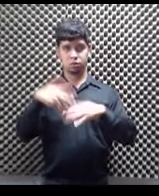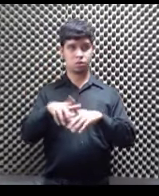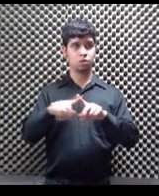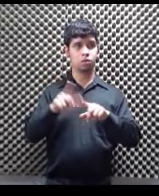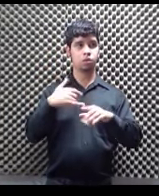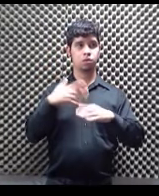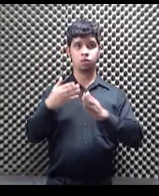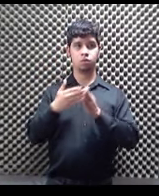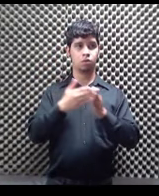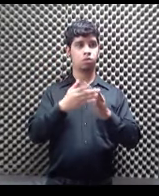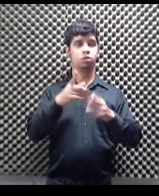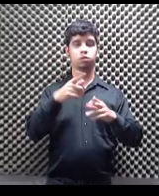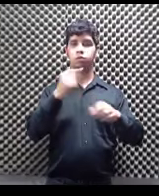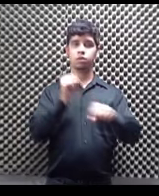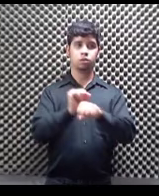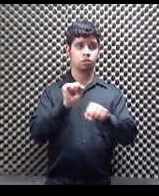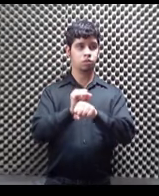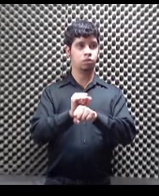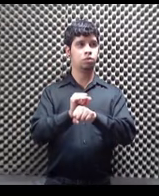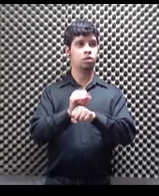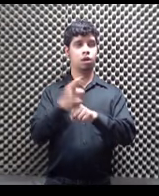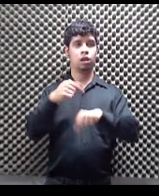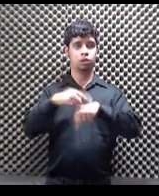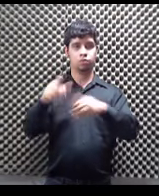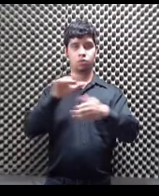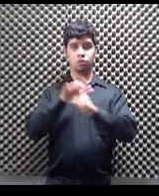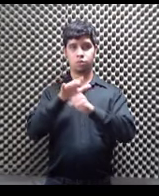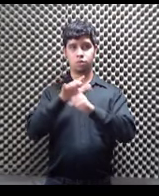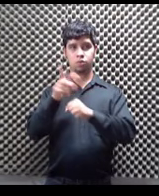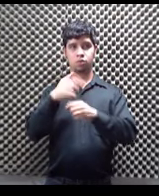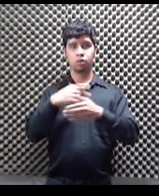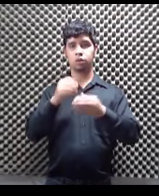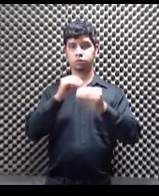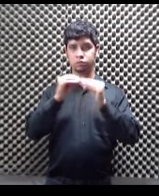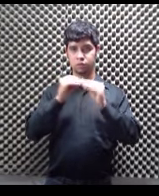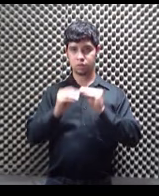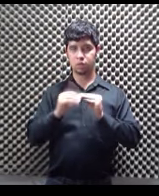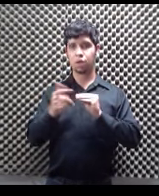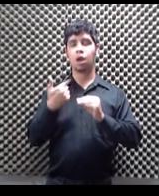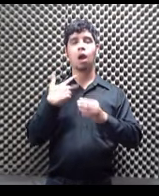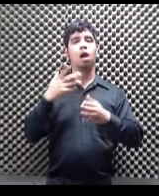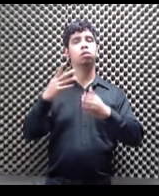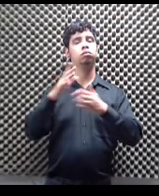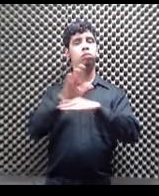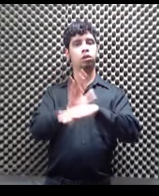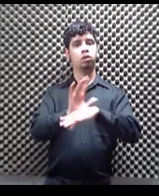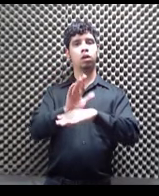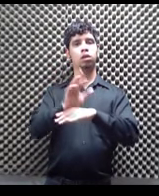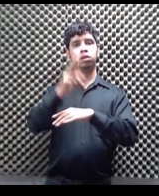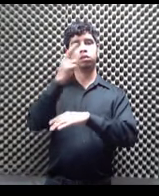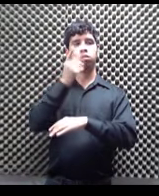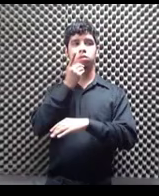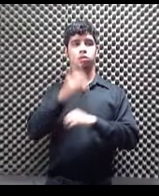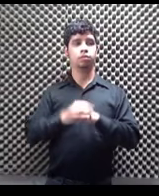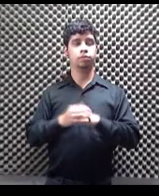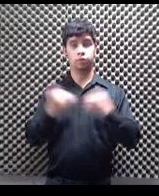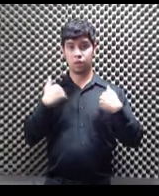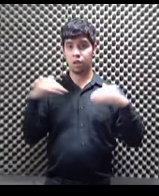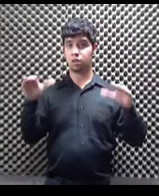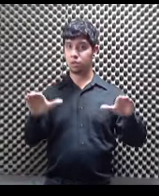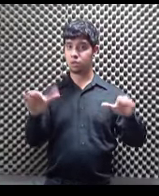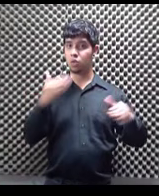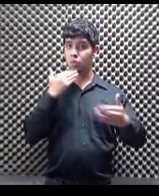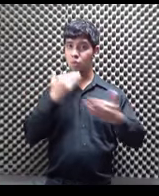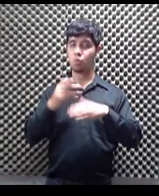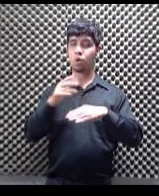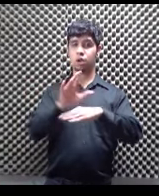a República Dominicana. Está trabajando a tiempo completo como editora allá en películas dominicanas. Y es que están haciendo buen cine y a